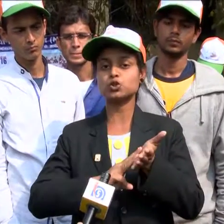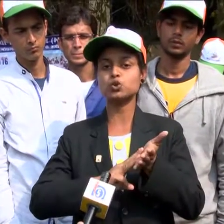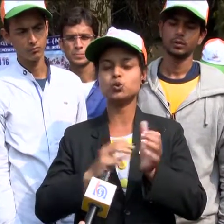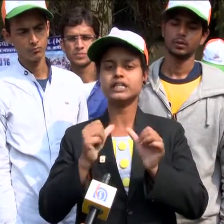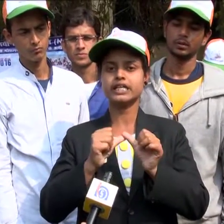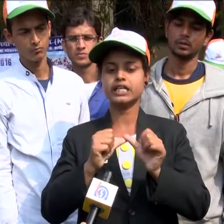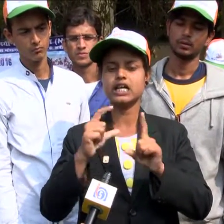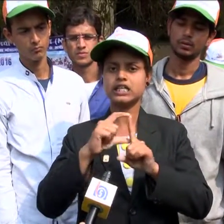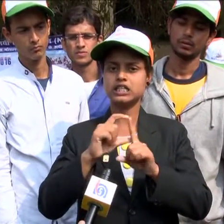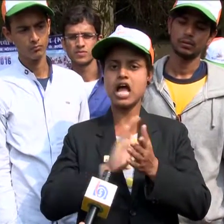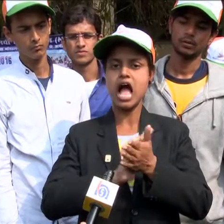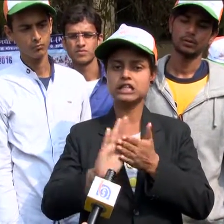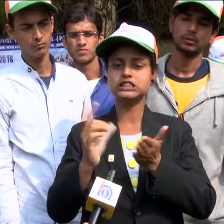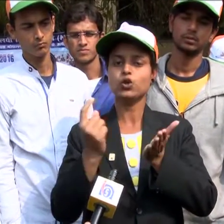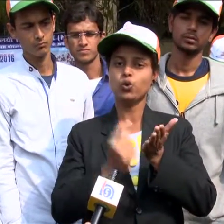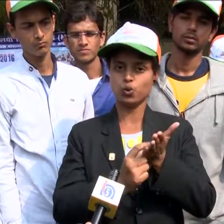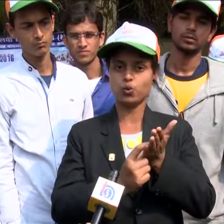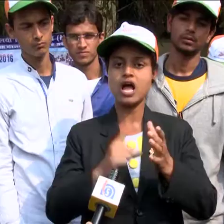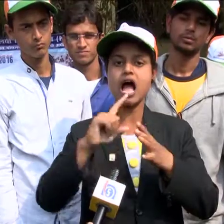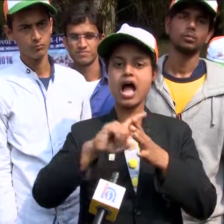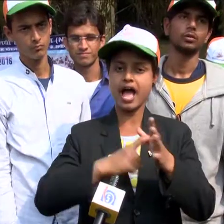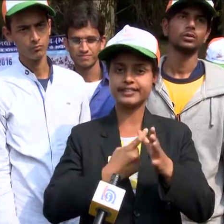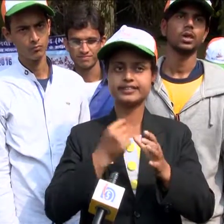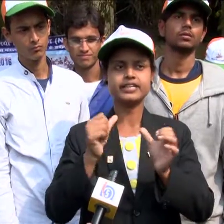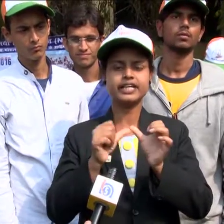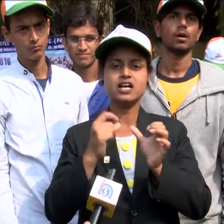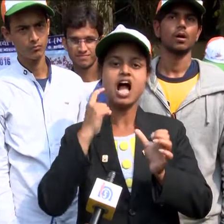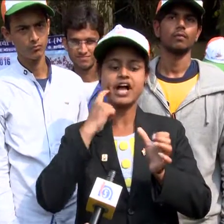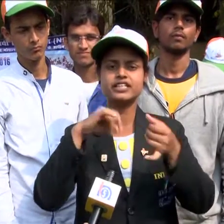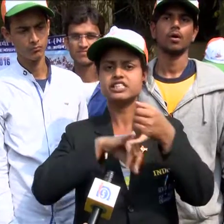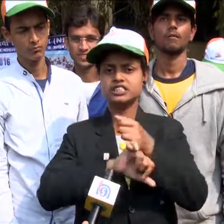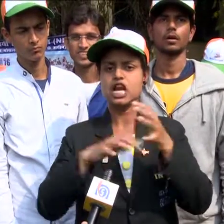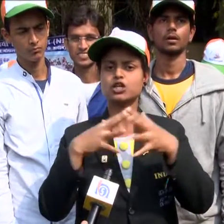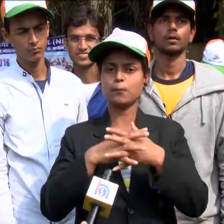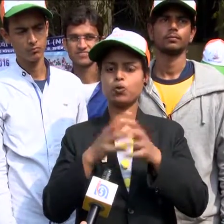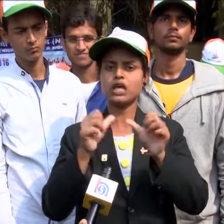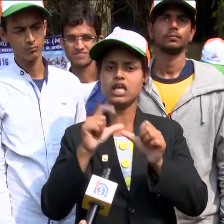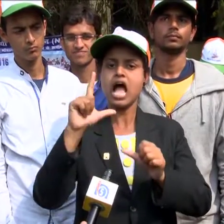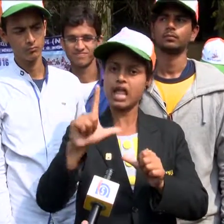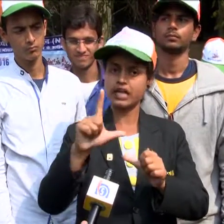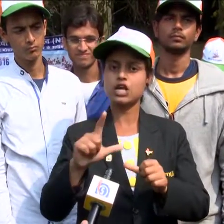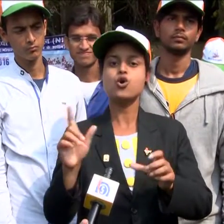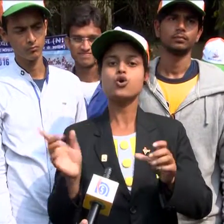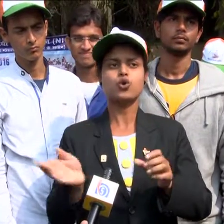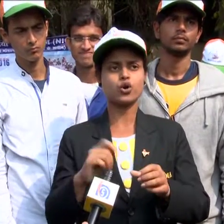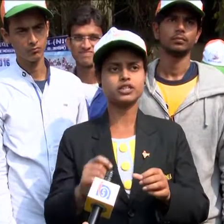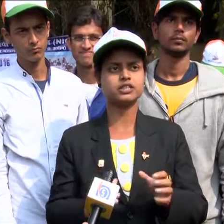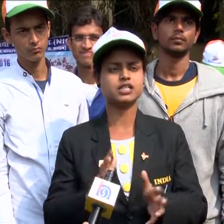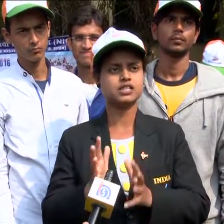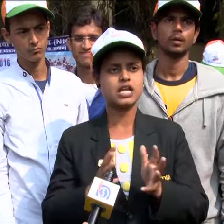और इंडिया में कई एक जगह पे खेली है। तो वो अपना सारा एक्सपीरियंस ये साइन लैंग्वेज के द्वारा बताई है कि हम हर जगह पे